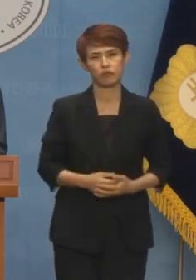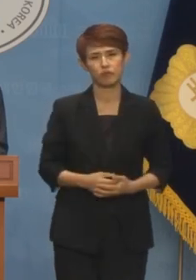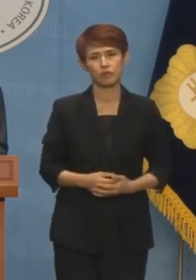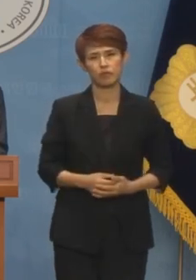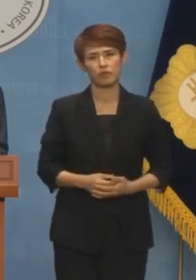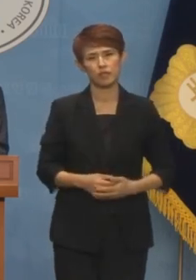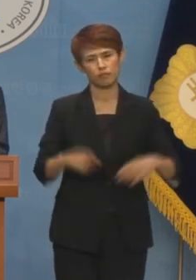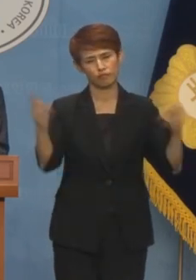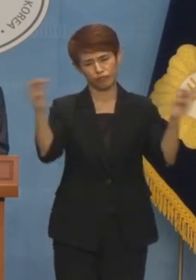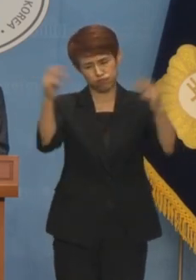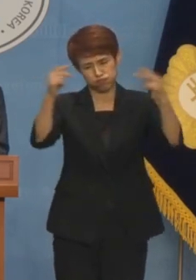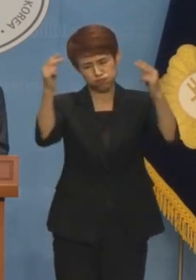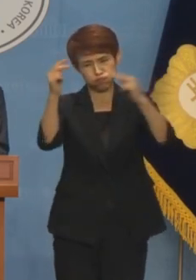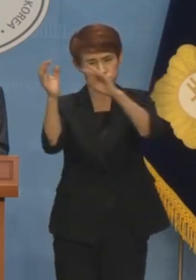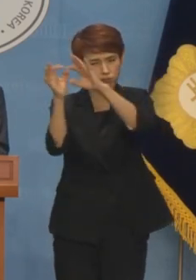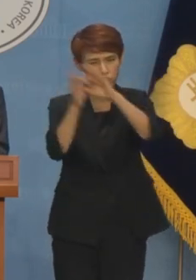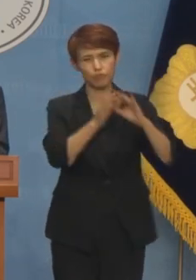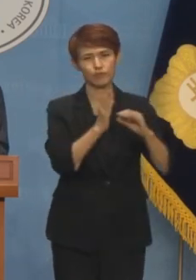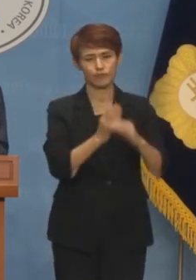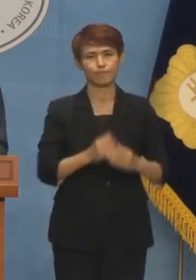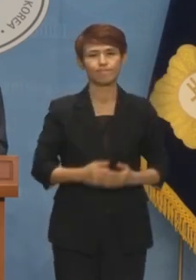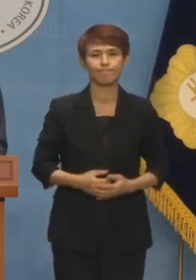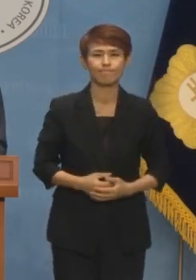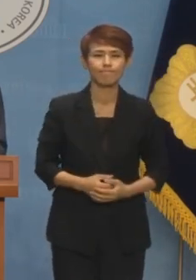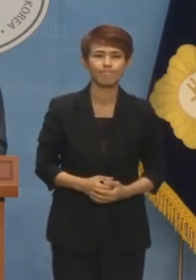논쟁이 계속되어 오고 있습니다.